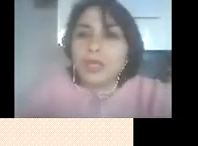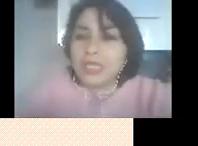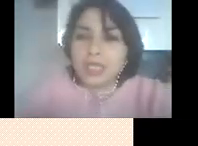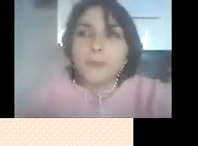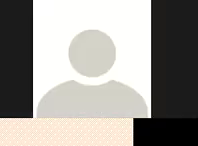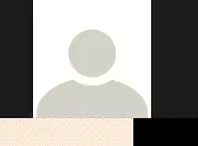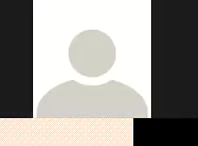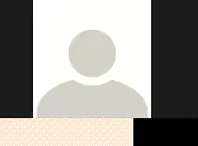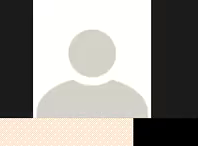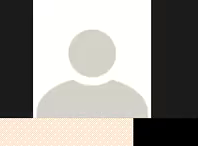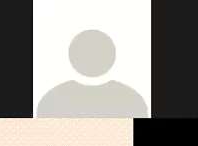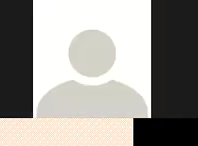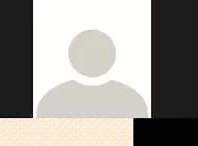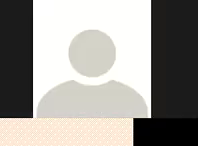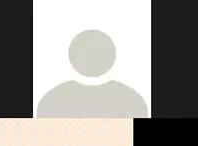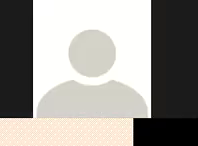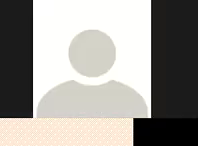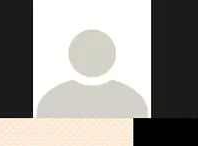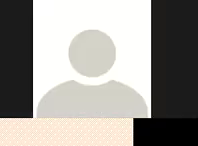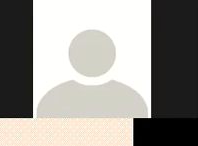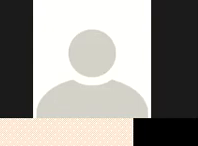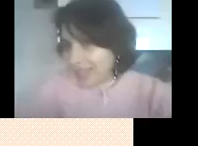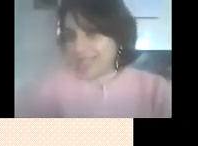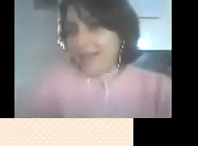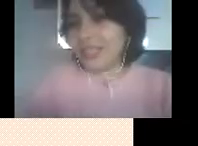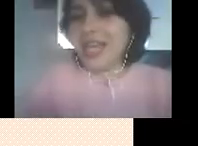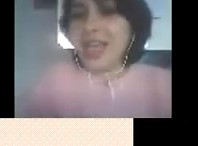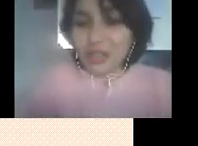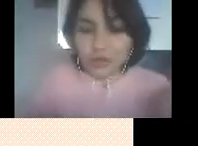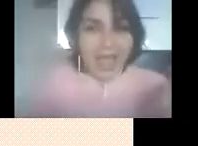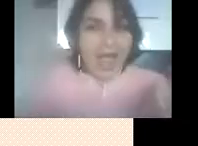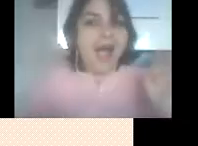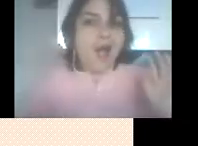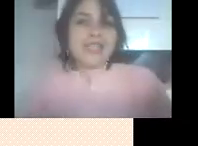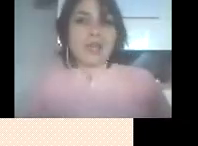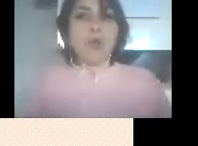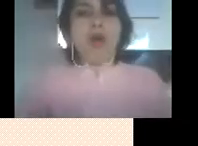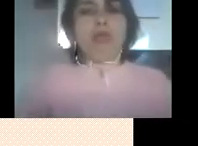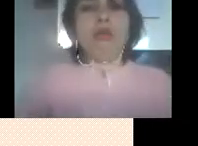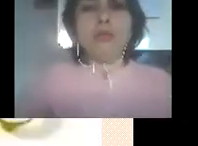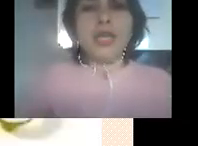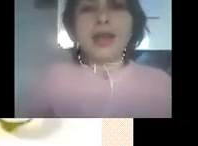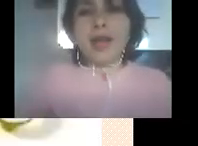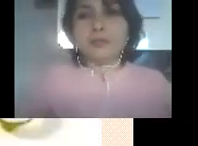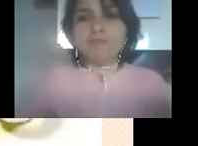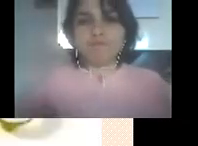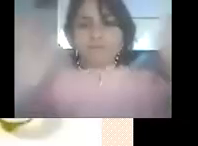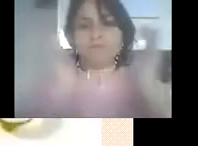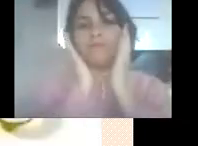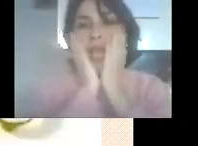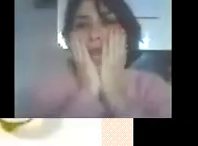¿Qué puede ser? ¿Siento? Ya, bien, ¿viste que sabes? Ya, ahora seguimos jugando. Miren